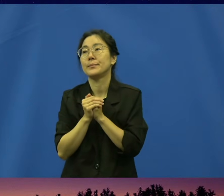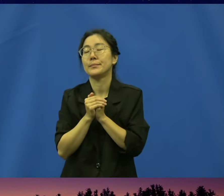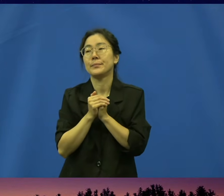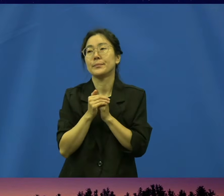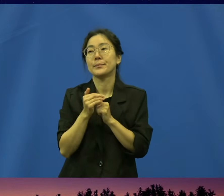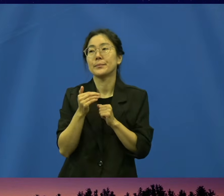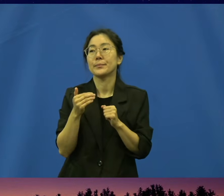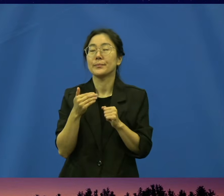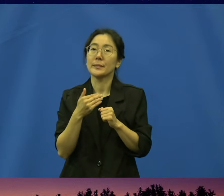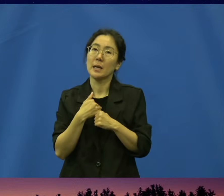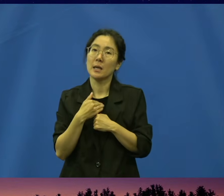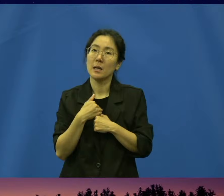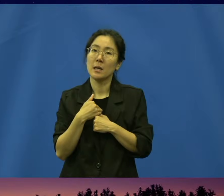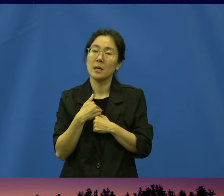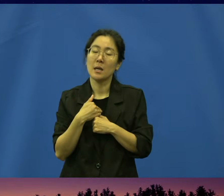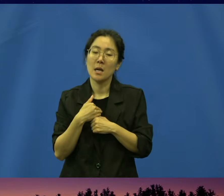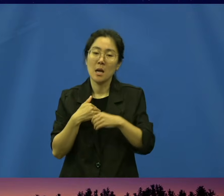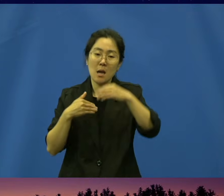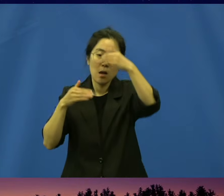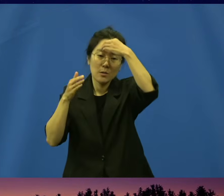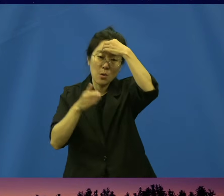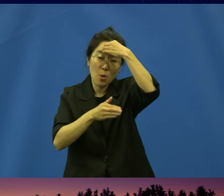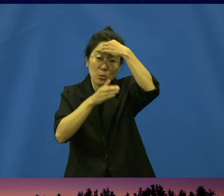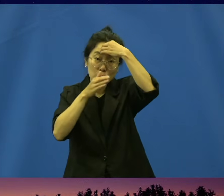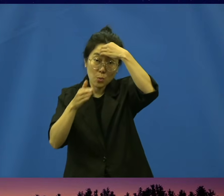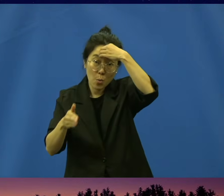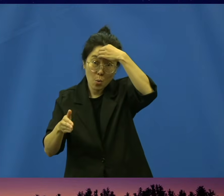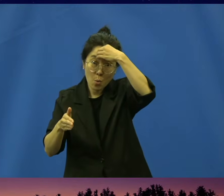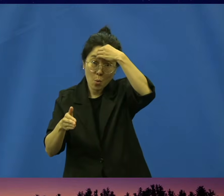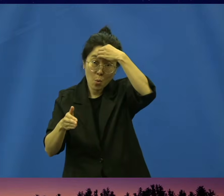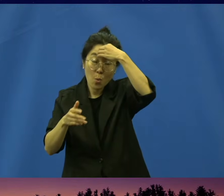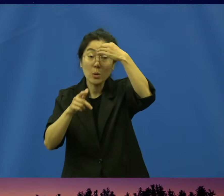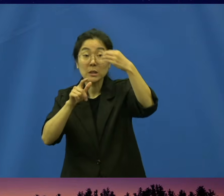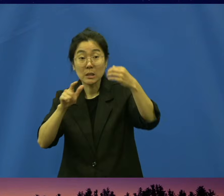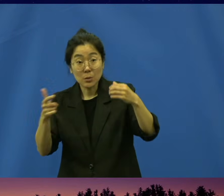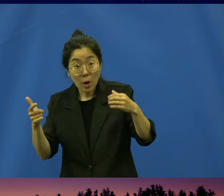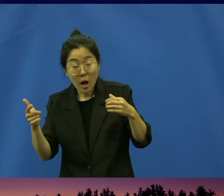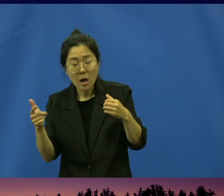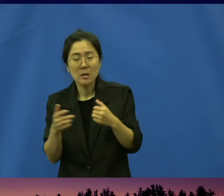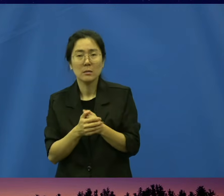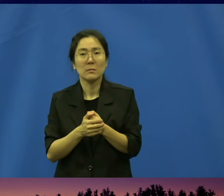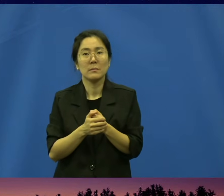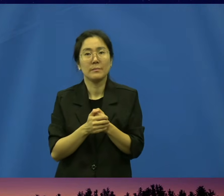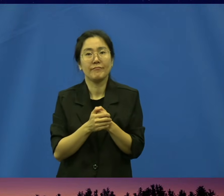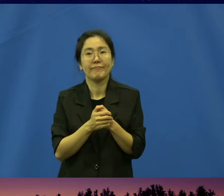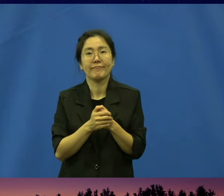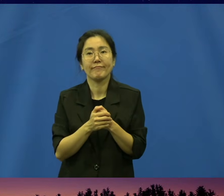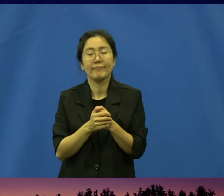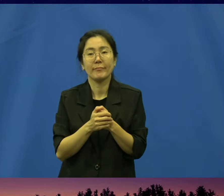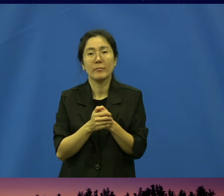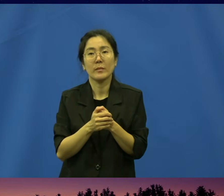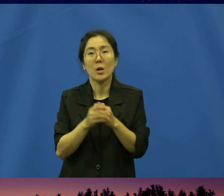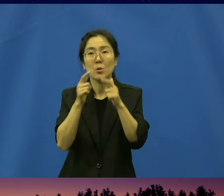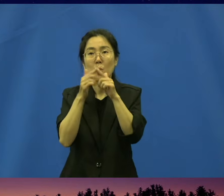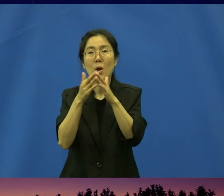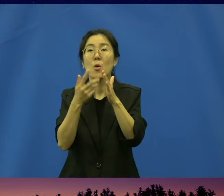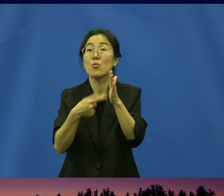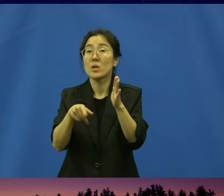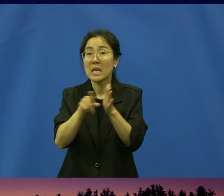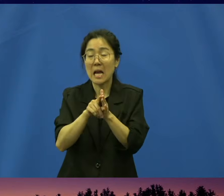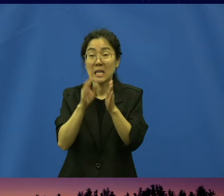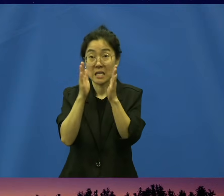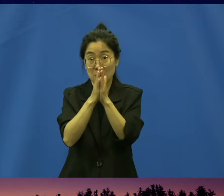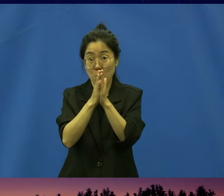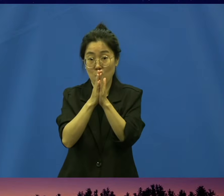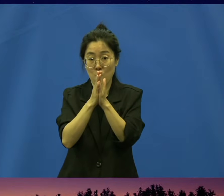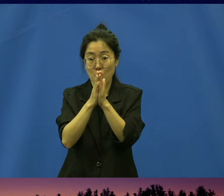이 성도들과 교회를 위한 기도를 좀 더 자세하게 살펴보고 또 적용하고 실천할 영역을 말씀드리고자